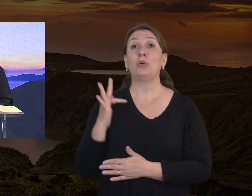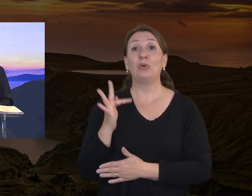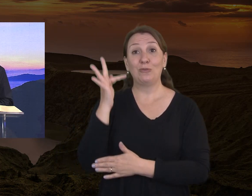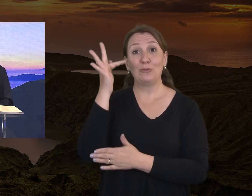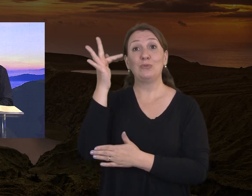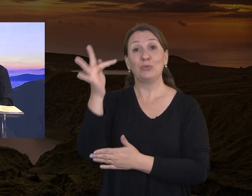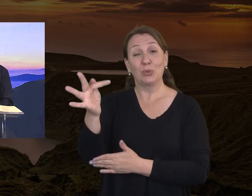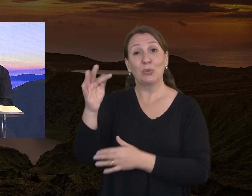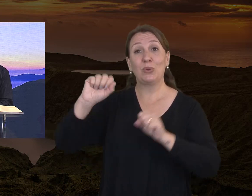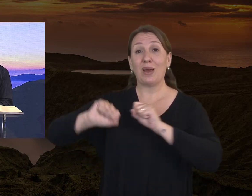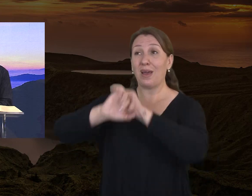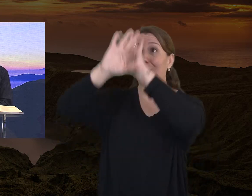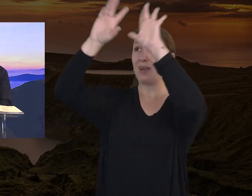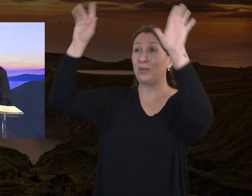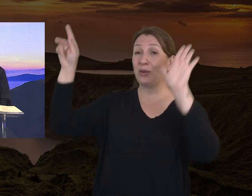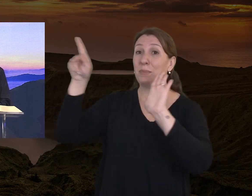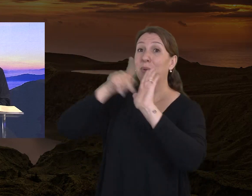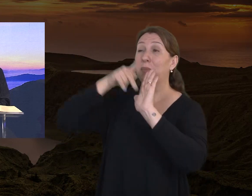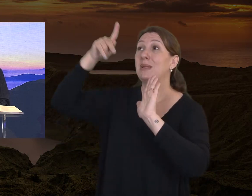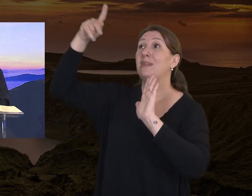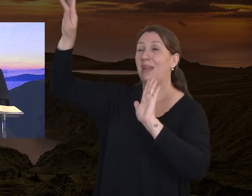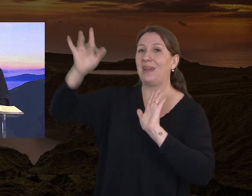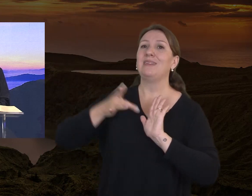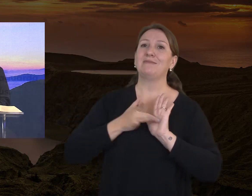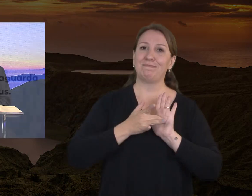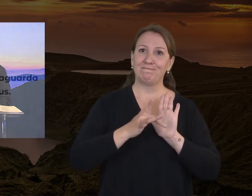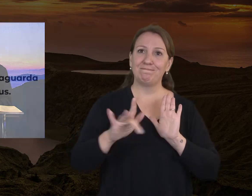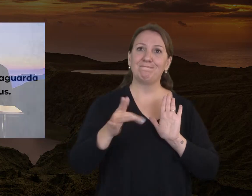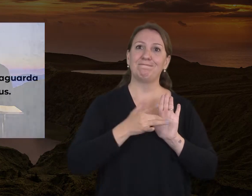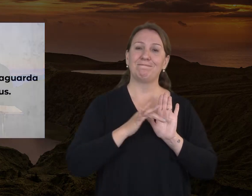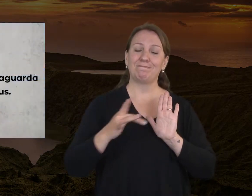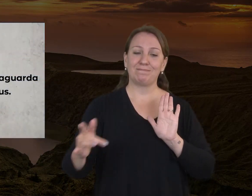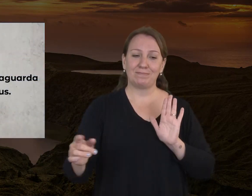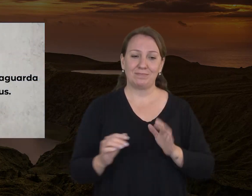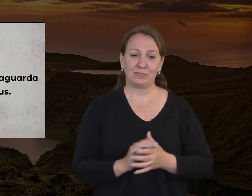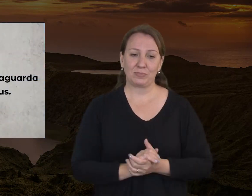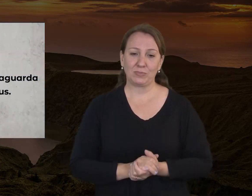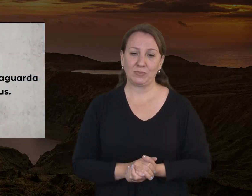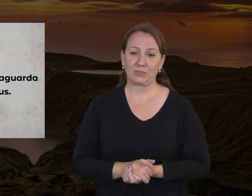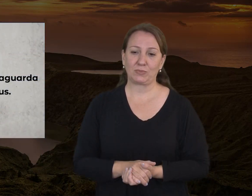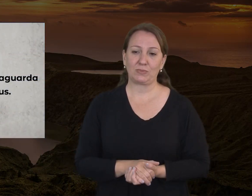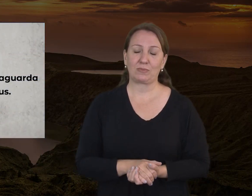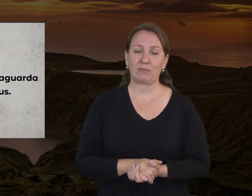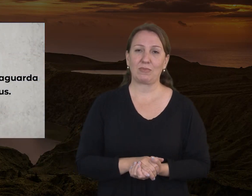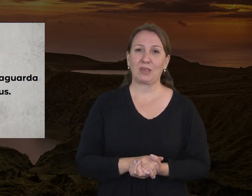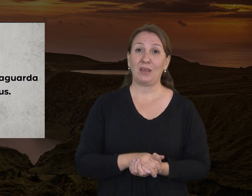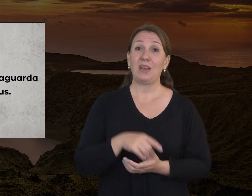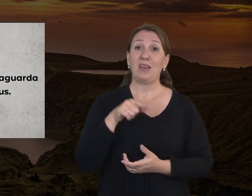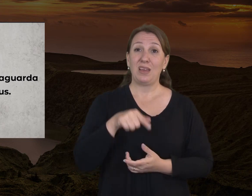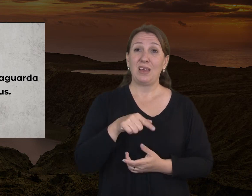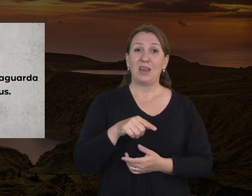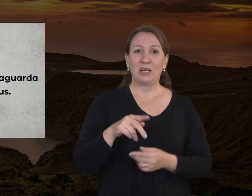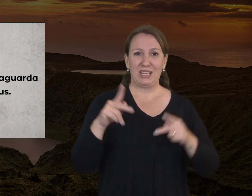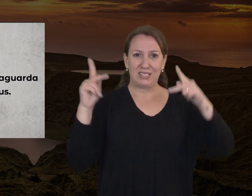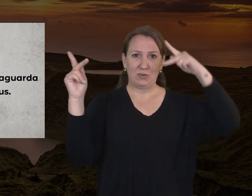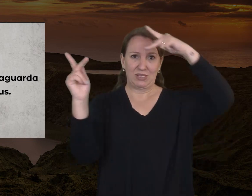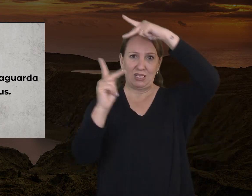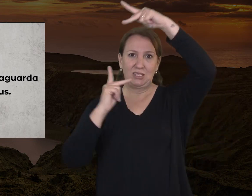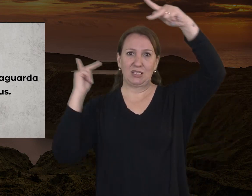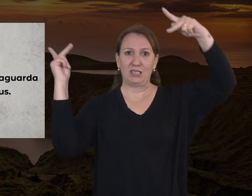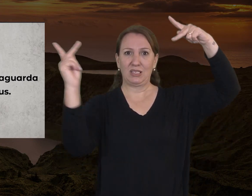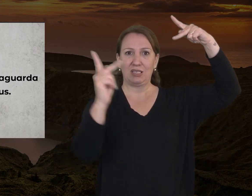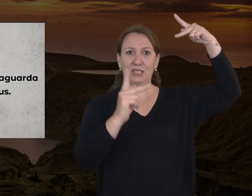nós. A ardente expectativa da criação aguarda a revelação dos filhos de